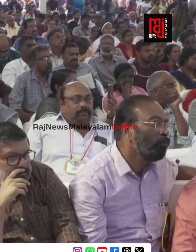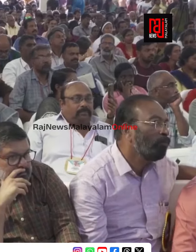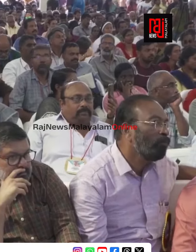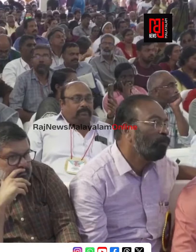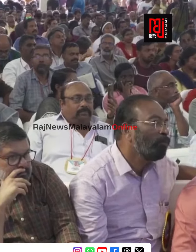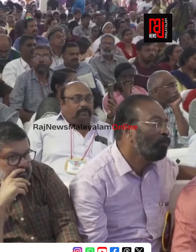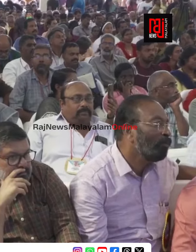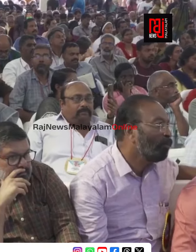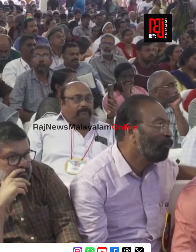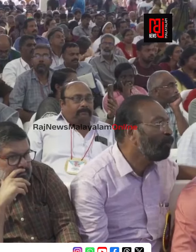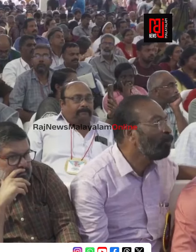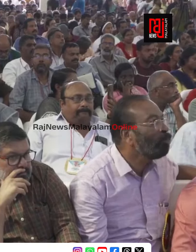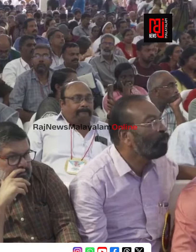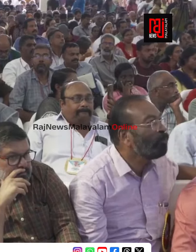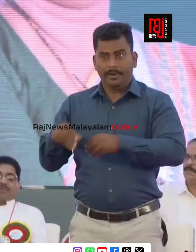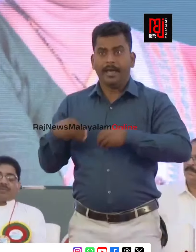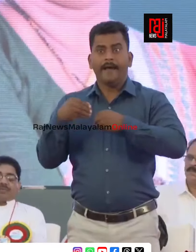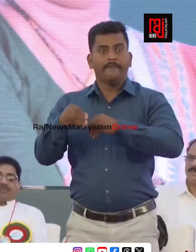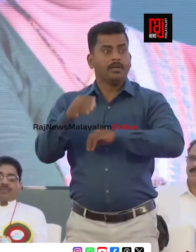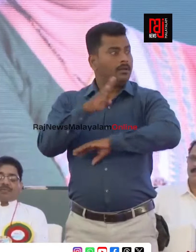പ്രത്യേക പദ്ധതികൾ